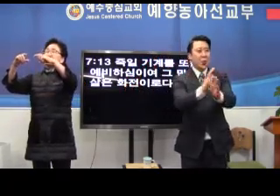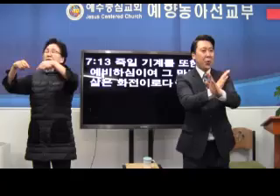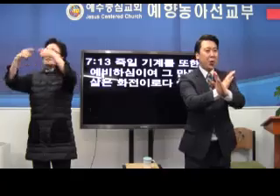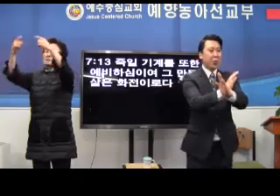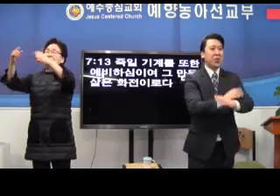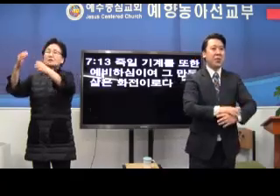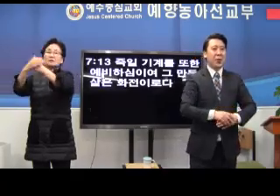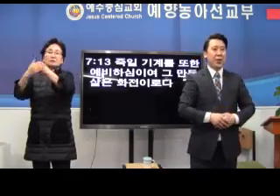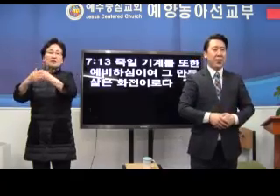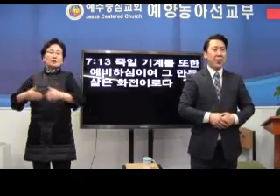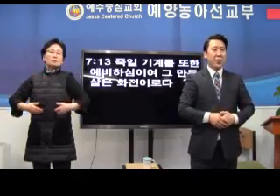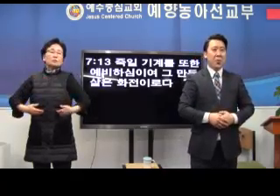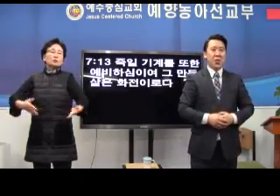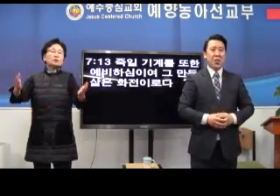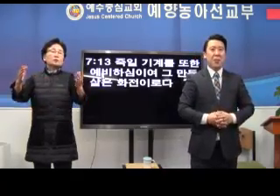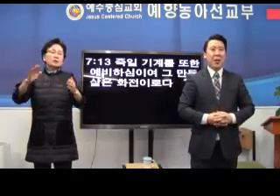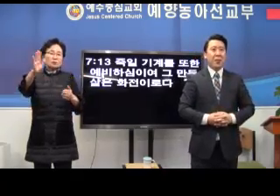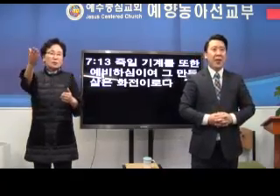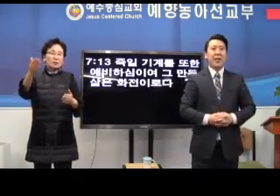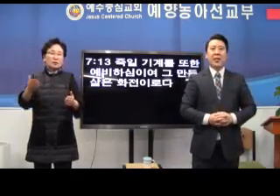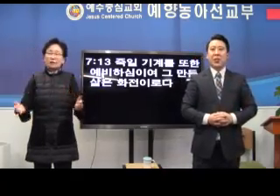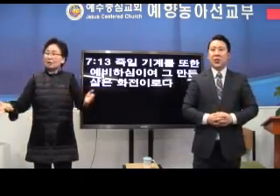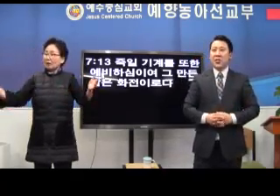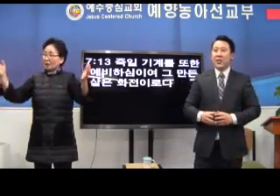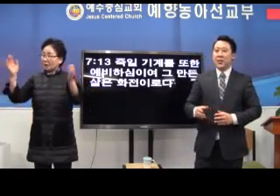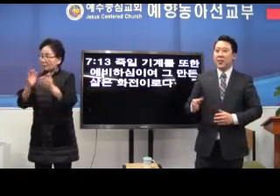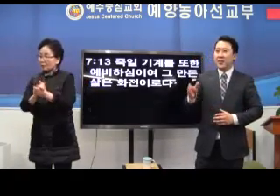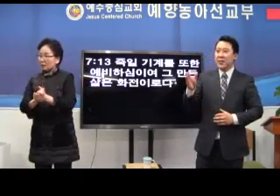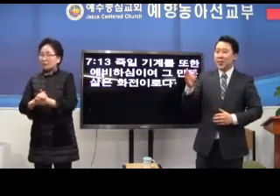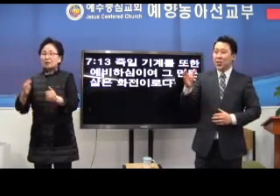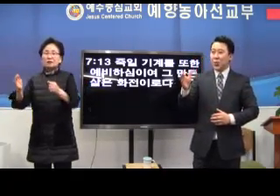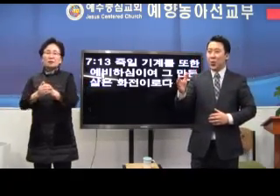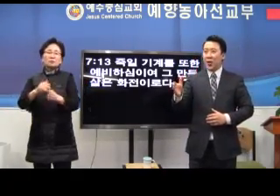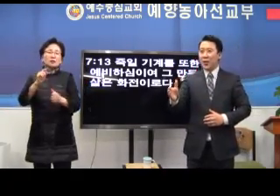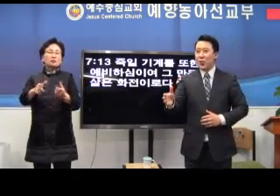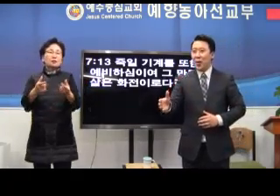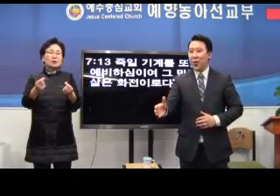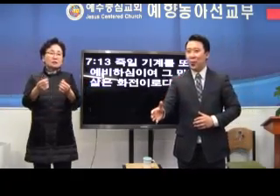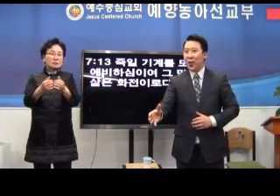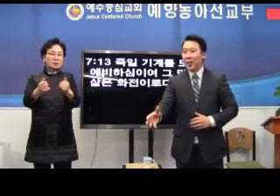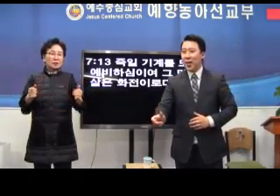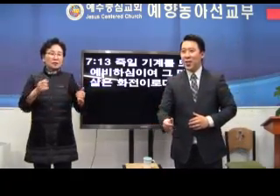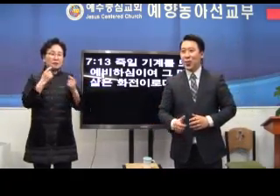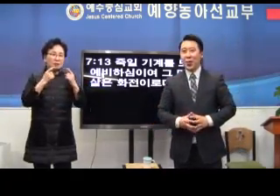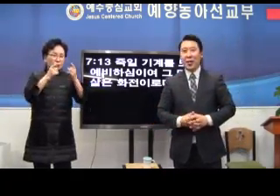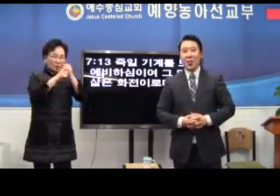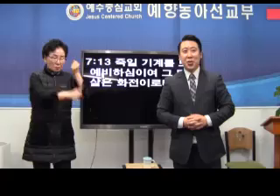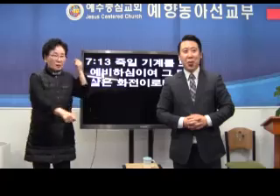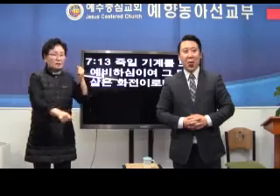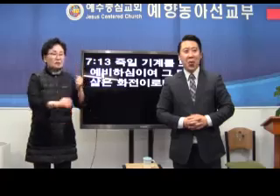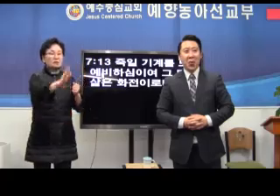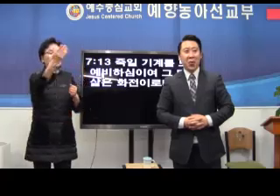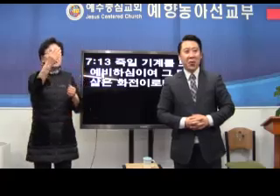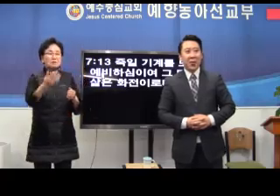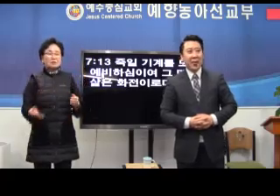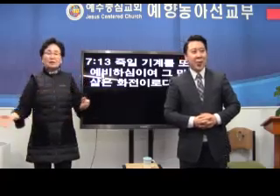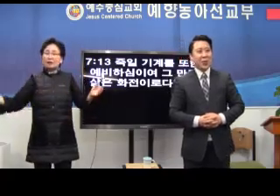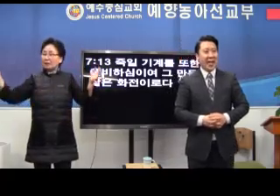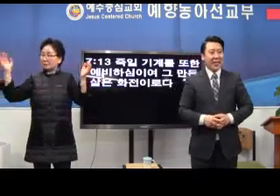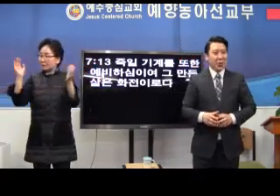필요 없어지는 걸 믿으시길 바랍니다. 그래서 그 자는 지옥에 갈 수밖에 없다는 사실을 꼭 깨달으시고 오늘